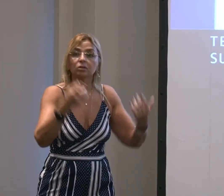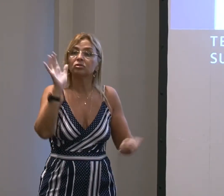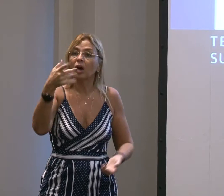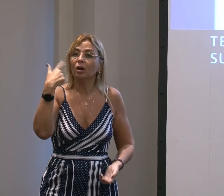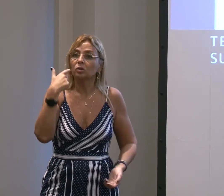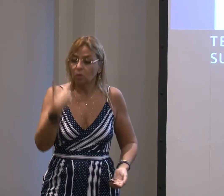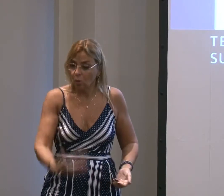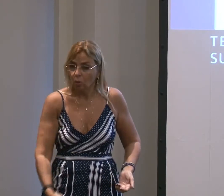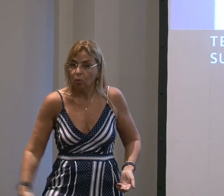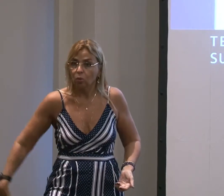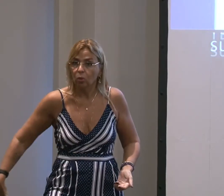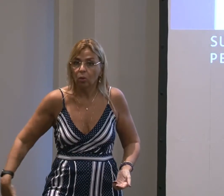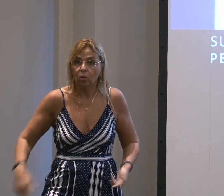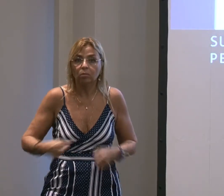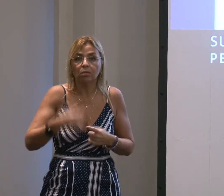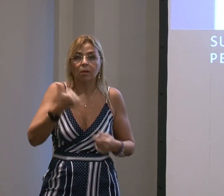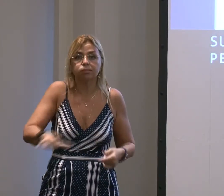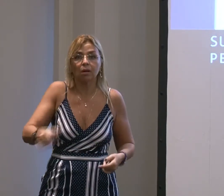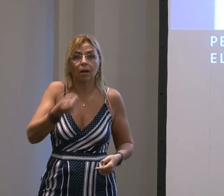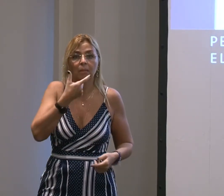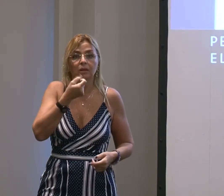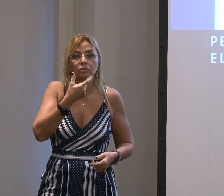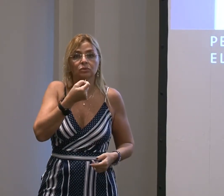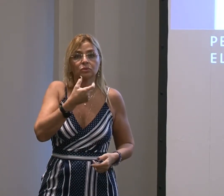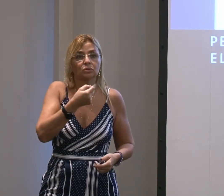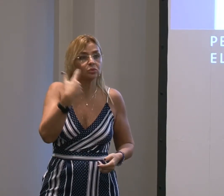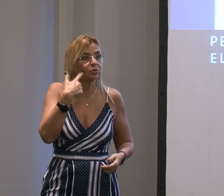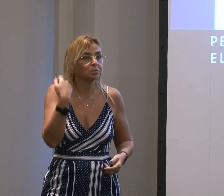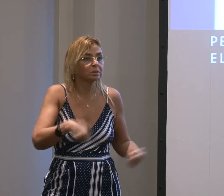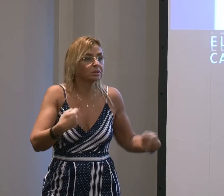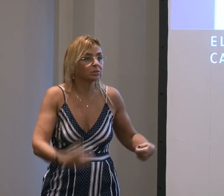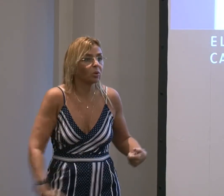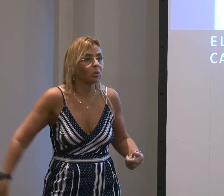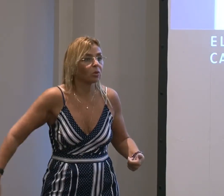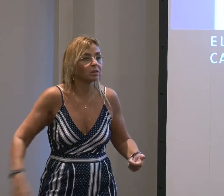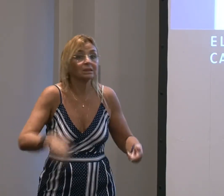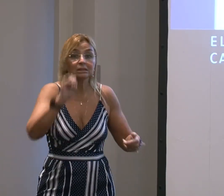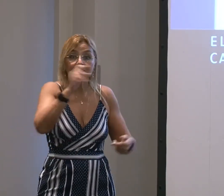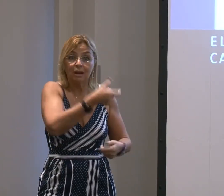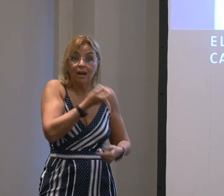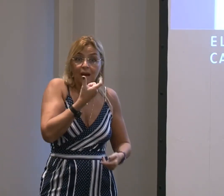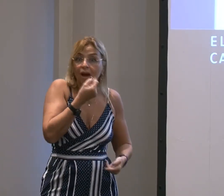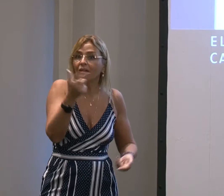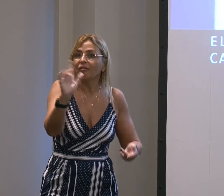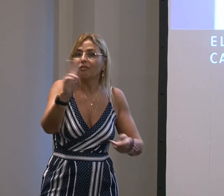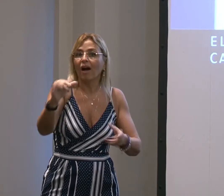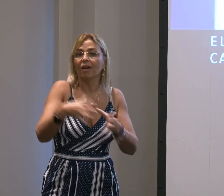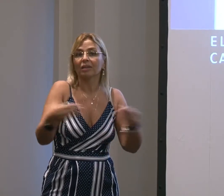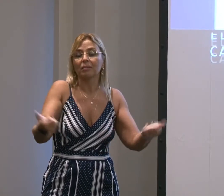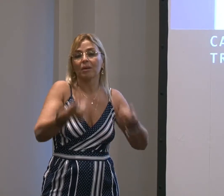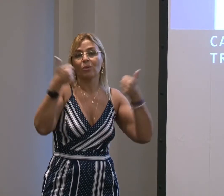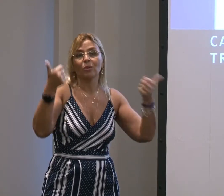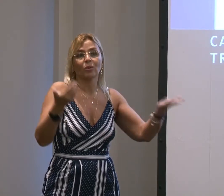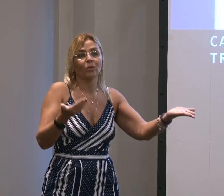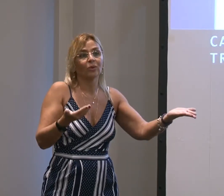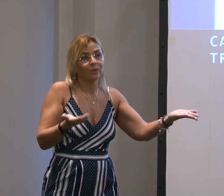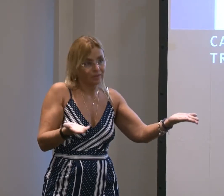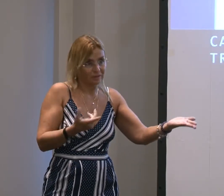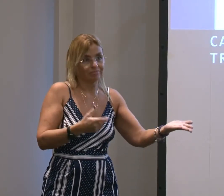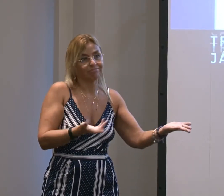de diabetes entendendo o tratamento. Existem surdos que já foram amputados porque não tomaram medicação. porque eles não entendem que